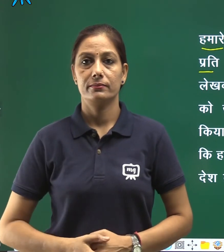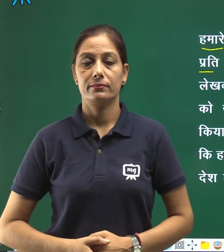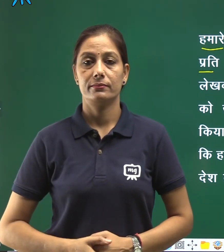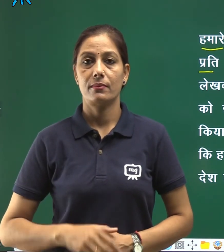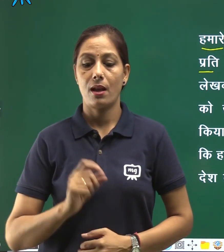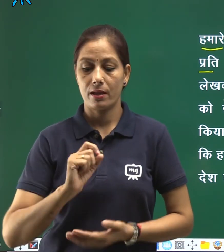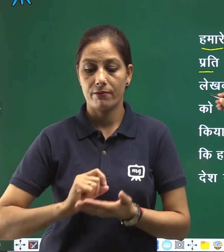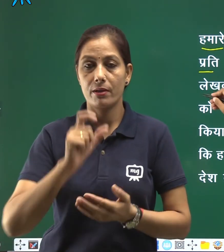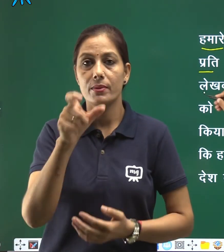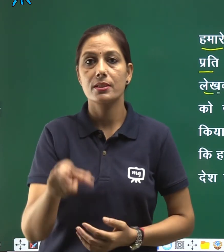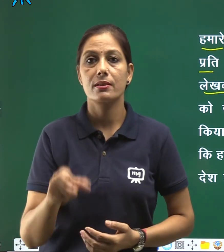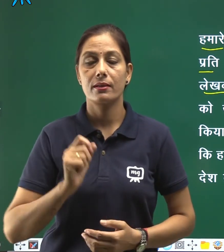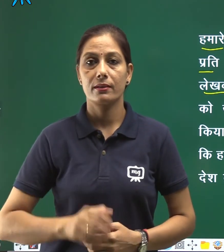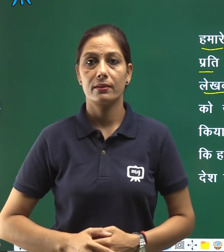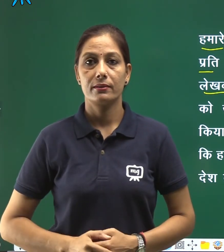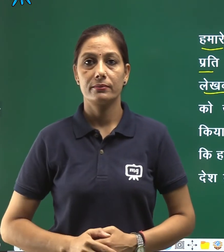लेखक ने